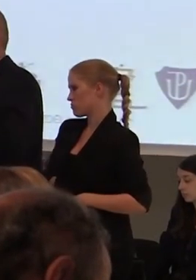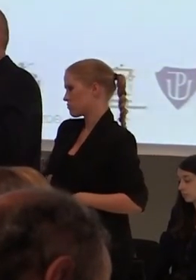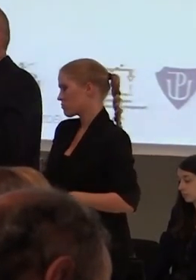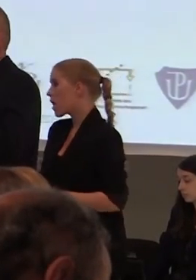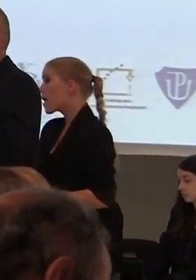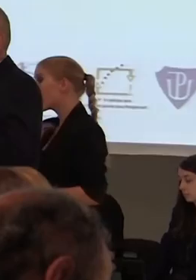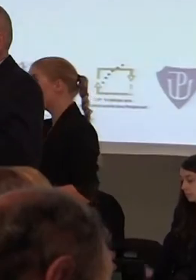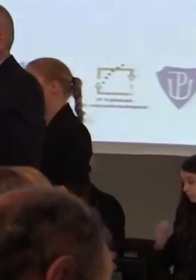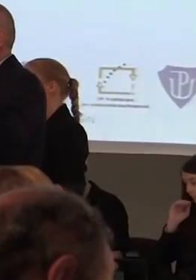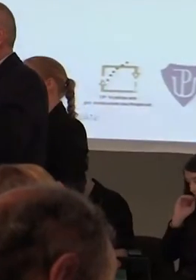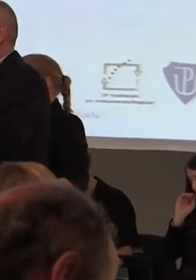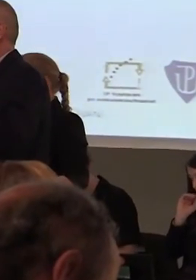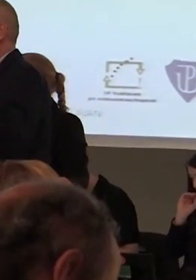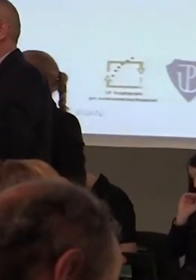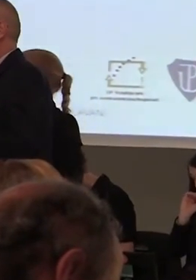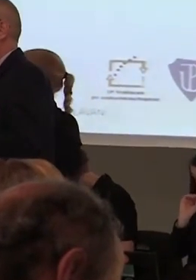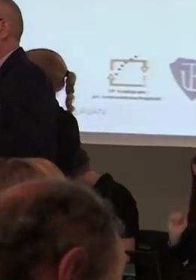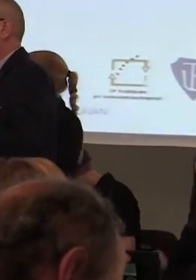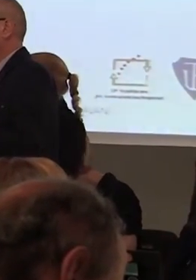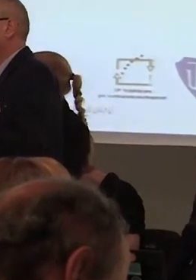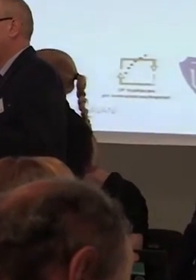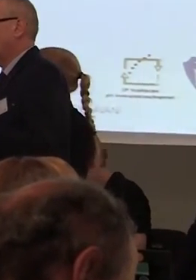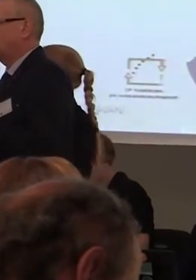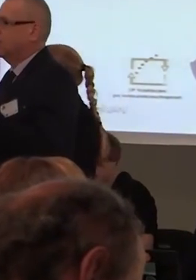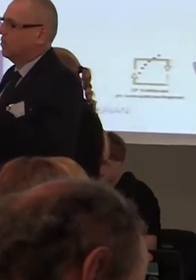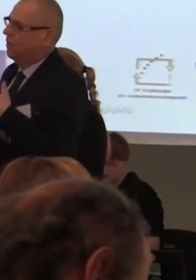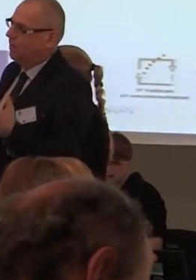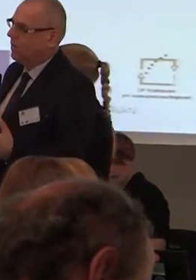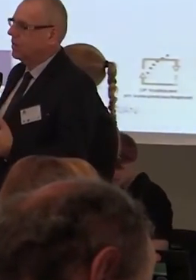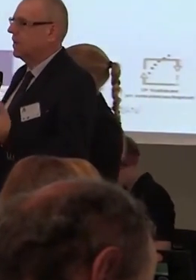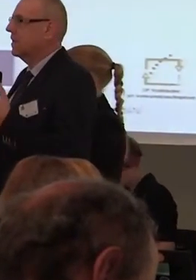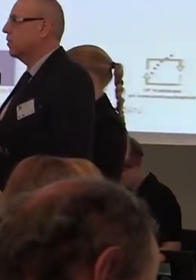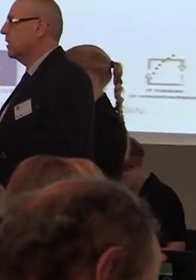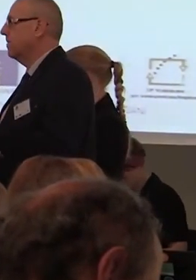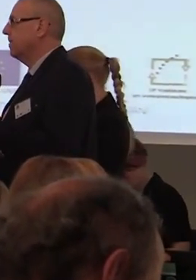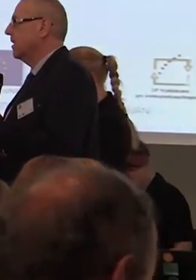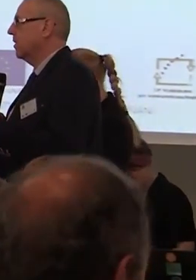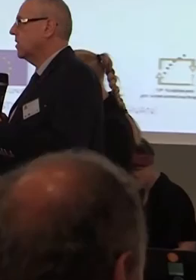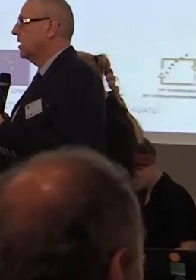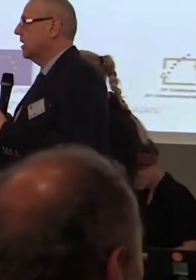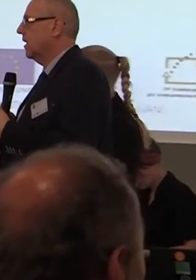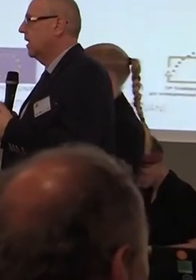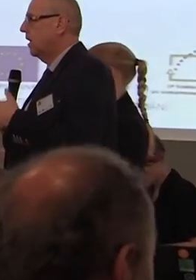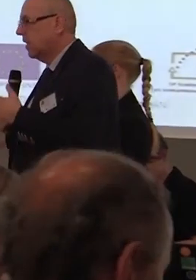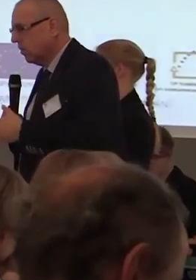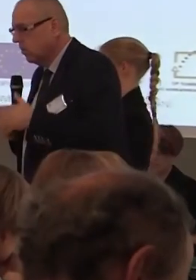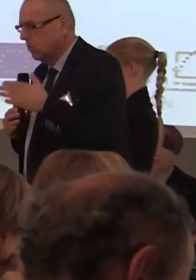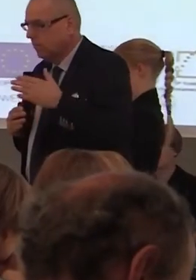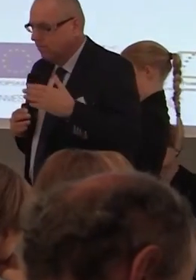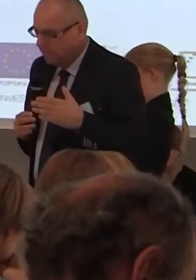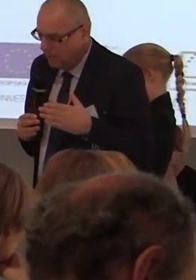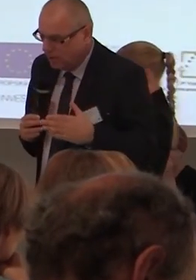možná vést něco jako záznam o práci s dítětem v prvním stupni podpory. A byly na to velmi rozdílné diskuze. Někdo si říká,